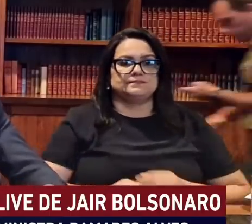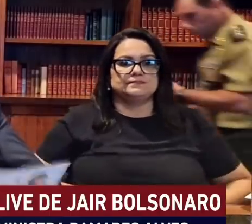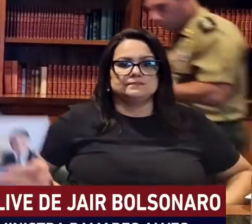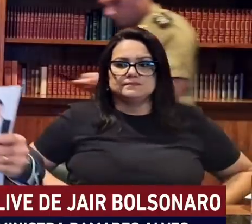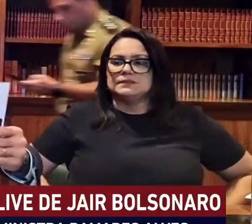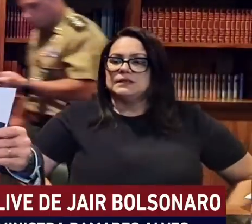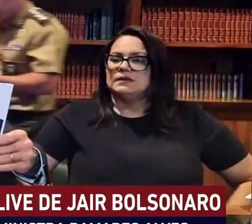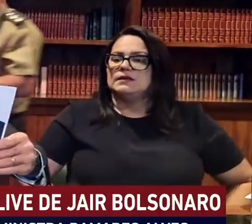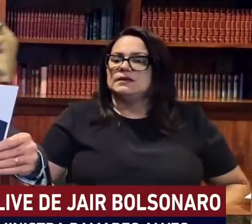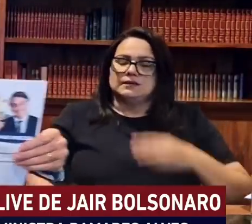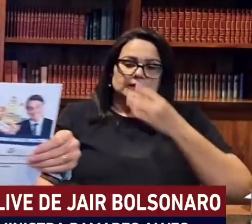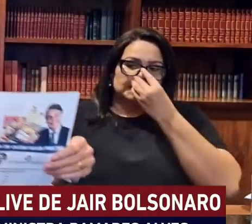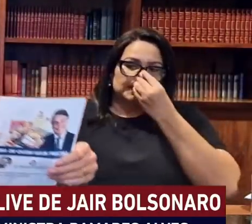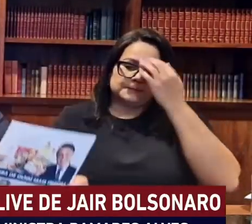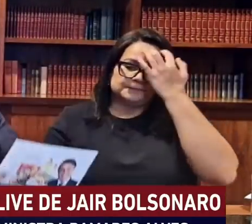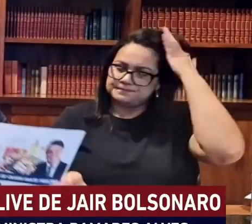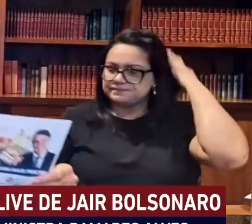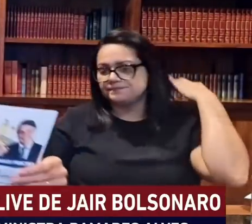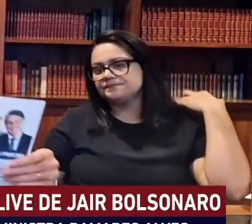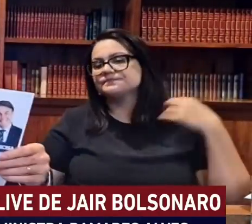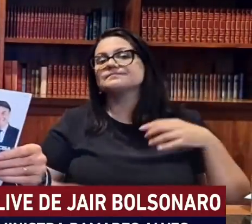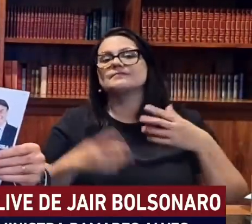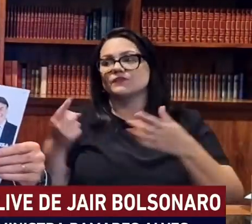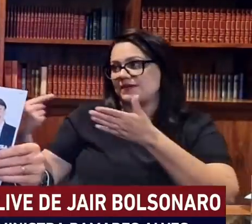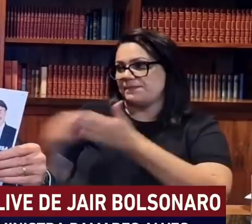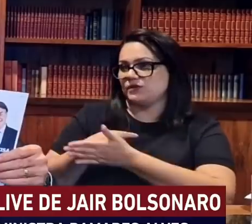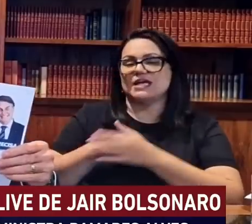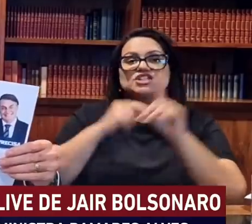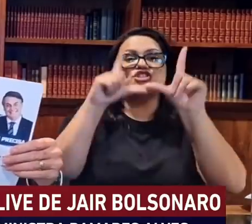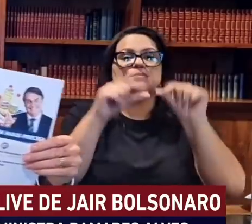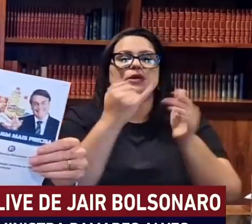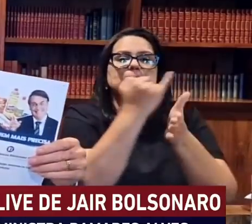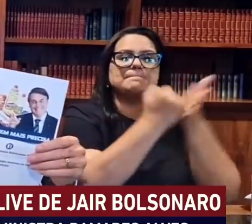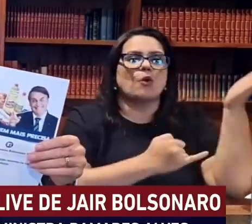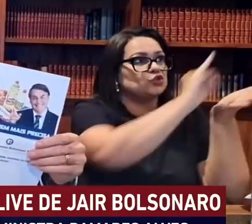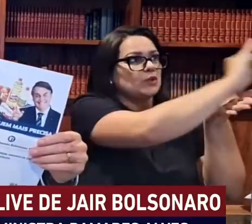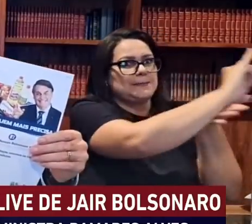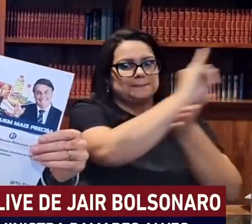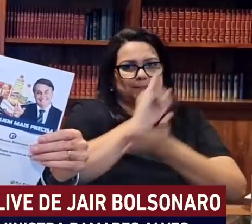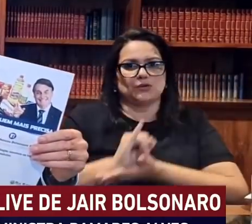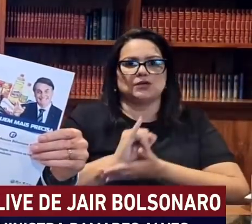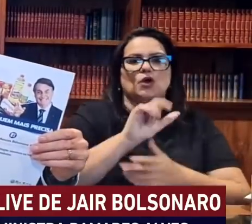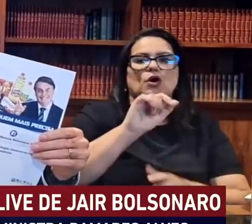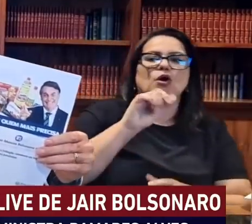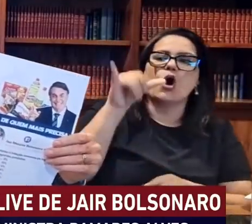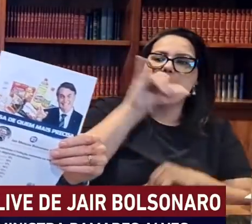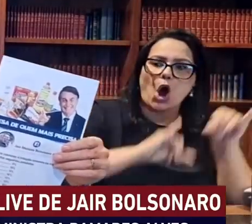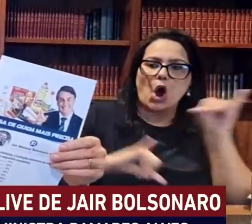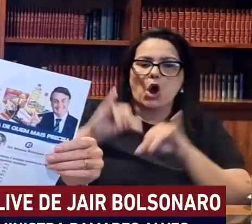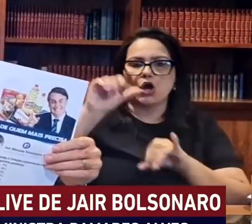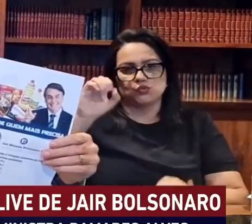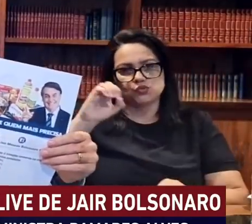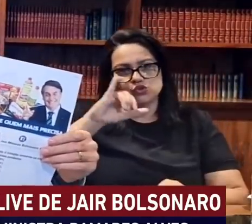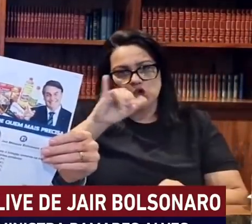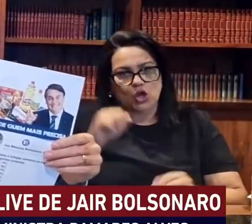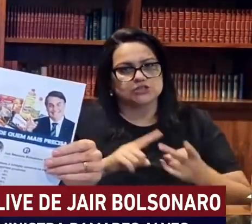Enquanto eu fazer a pergunta aqui, também diminuímos aqui o imposto de importação de óleo de soja, macarrão. Diminuiu não,